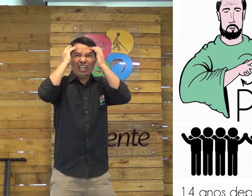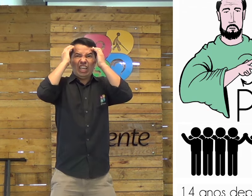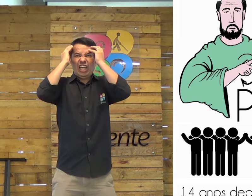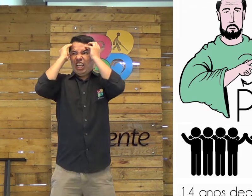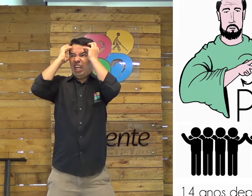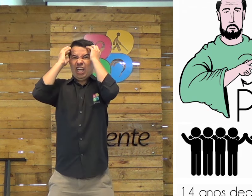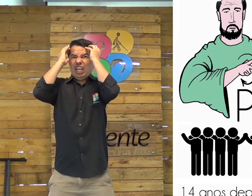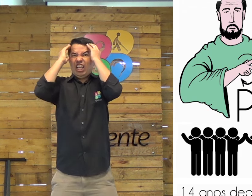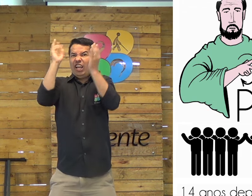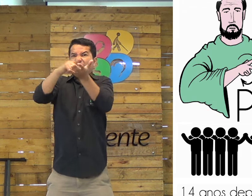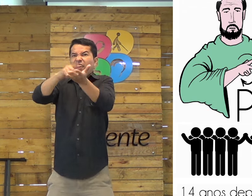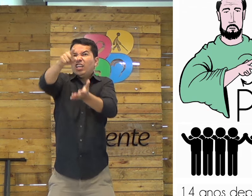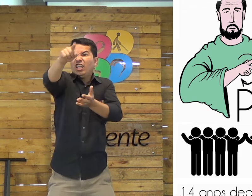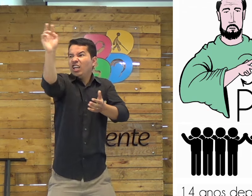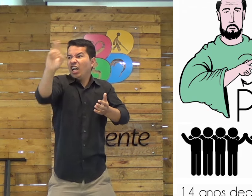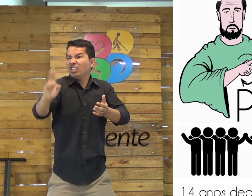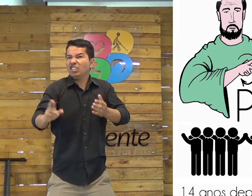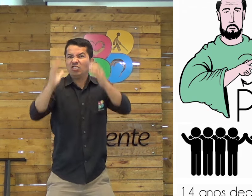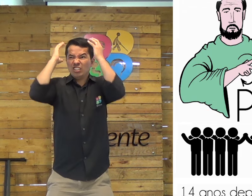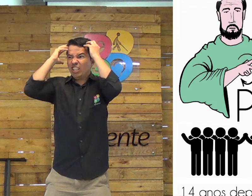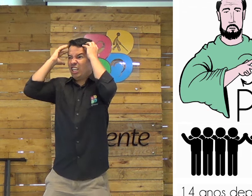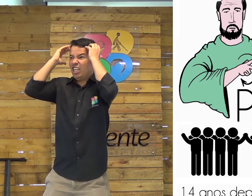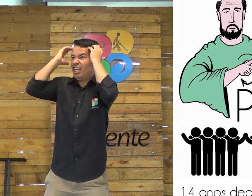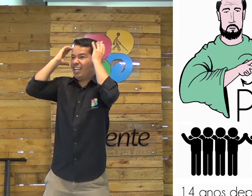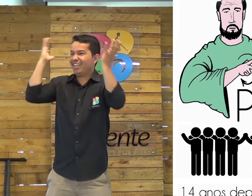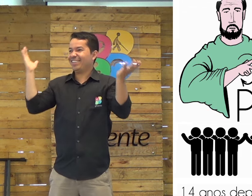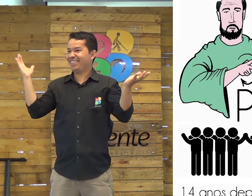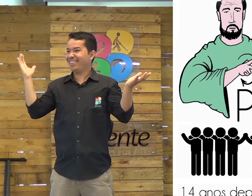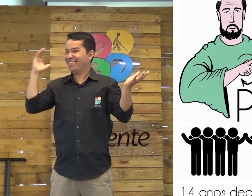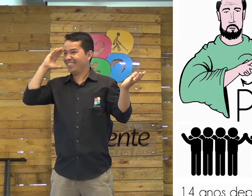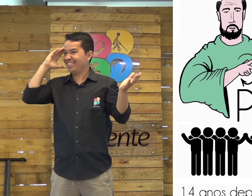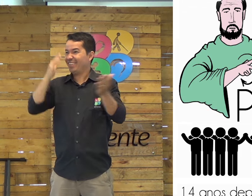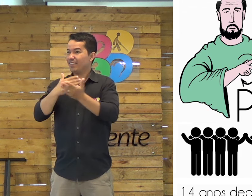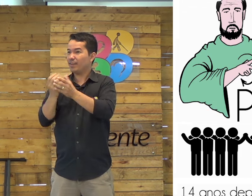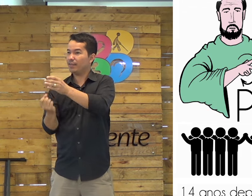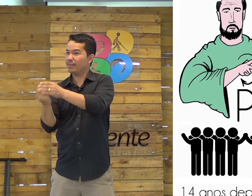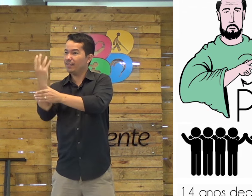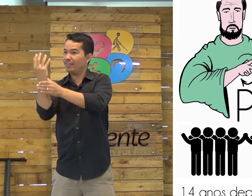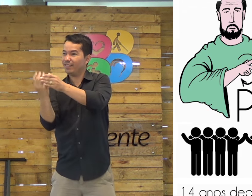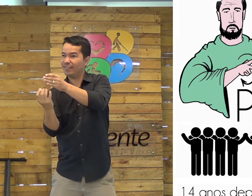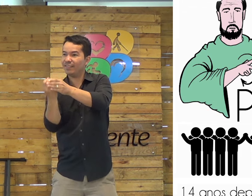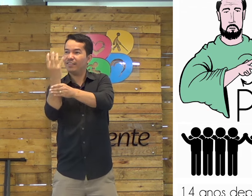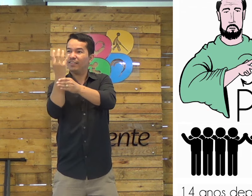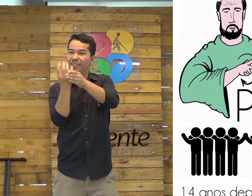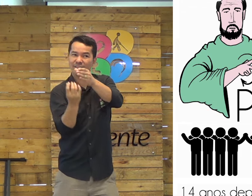deixa eu conferir. Ai, meu Deus, é verdade. Sim, Jesus está tudo certo, tem razão.